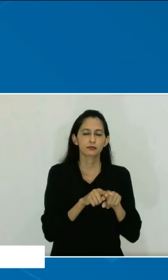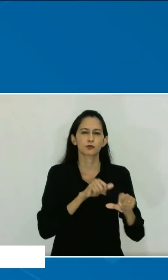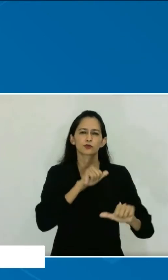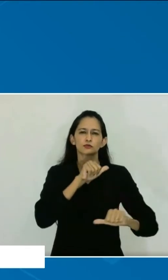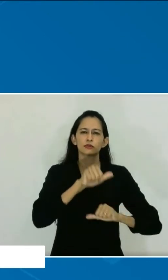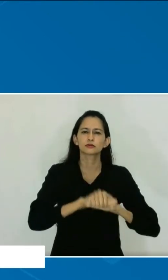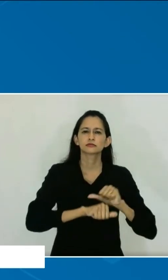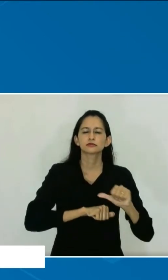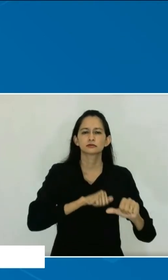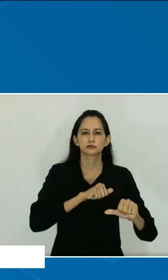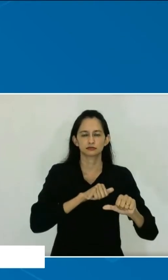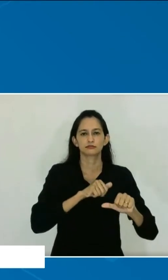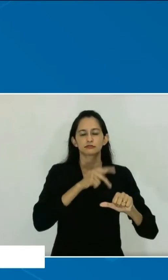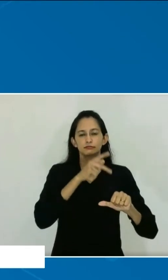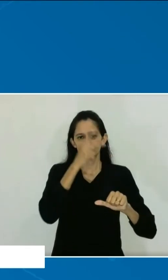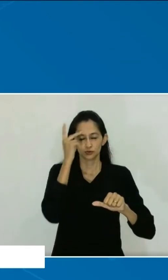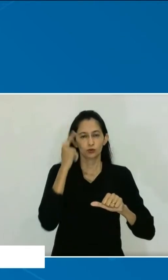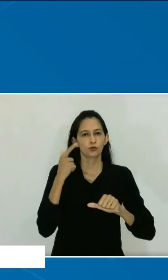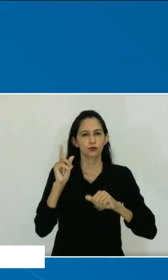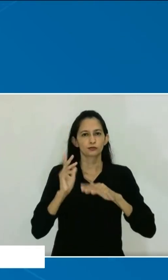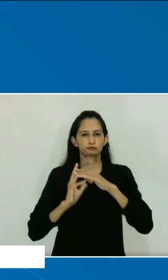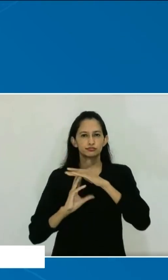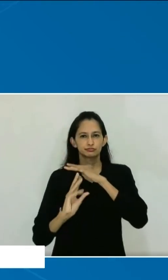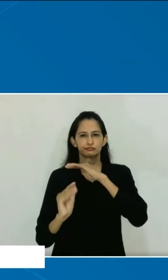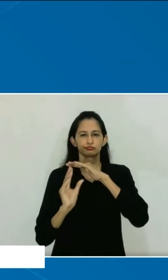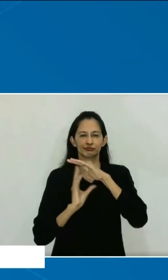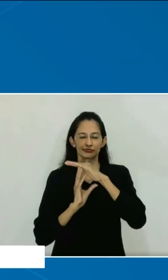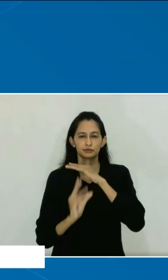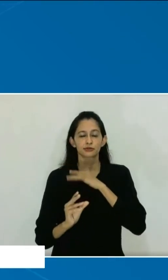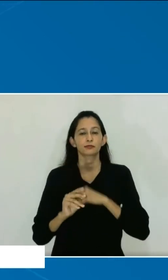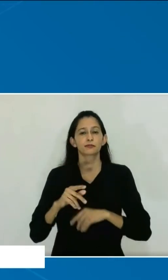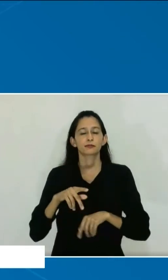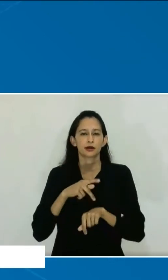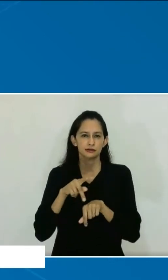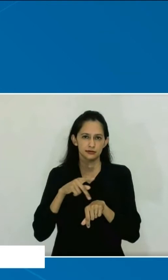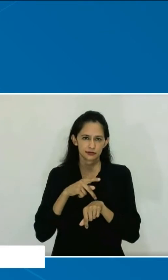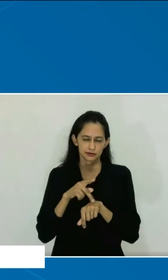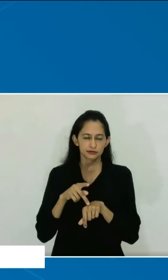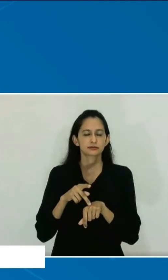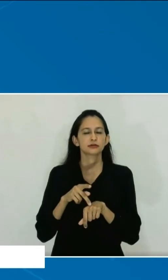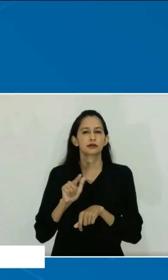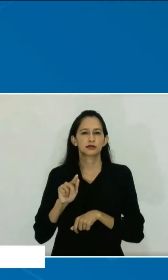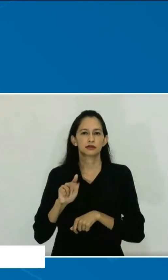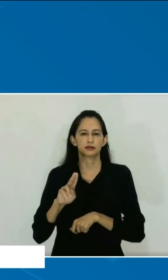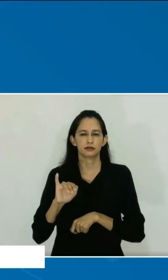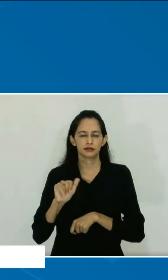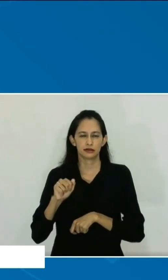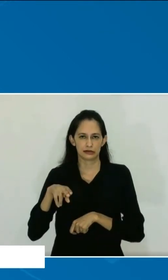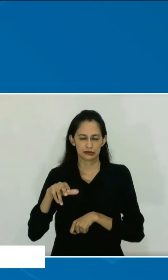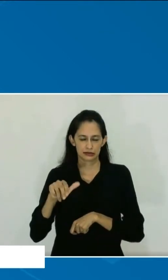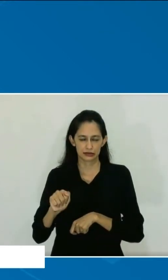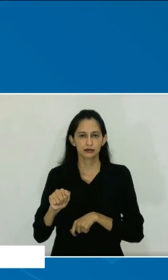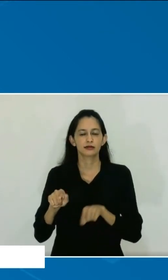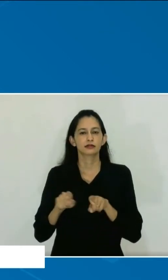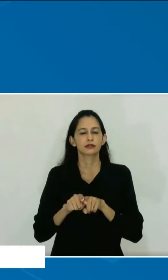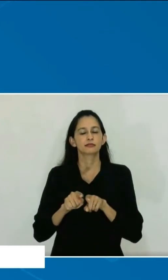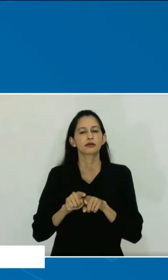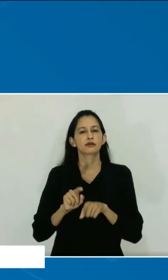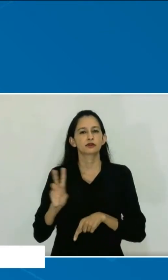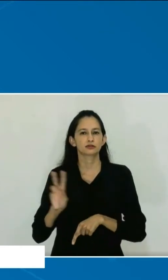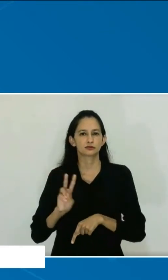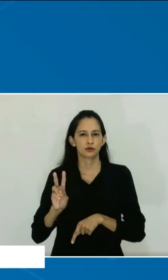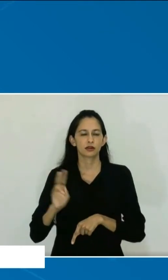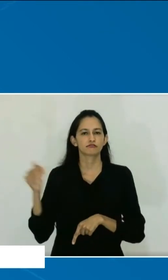de mobilidade de imigrantes, tanto da Venezuela, da Guiana e, nos últimos